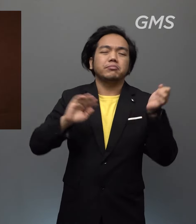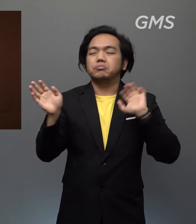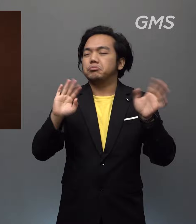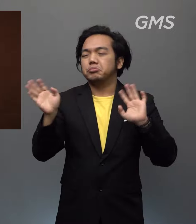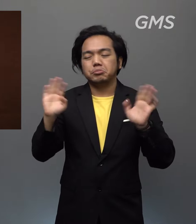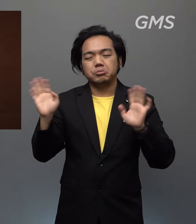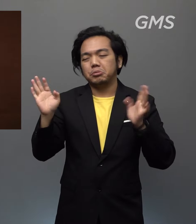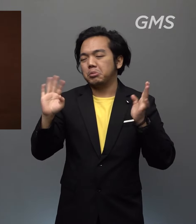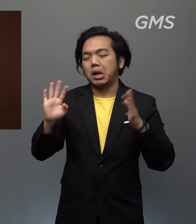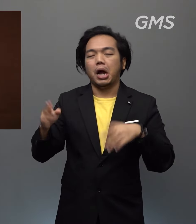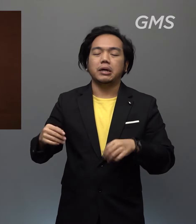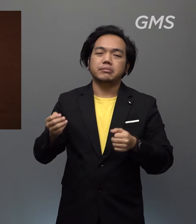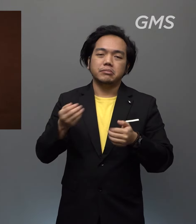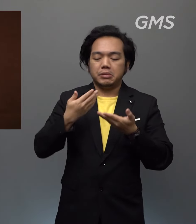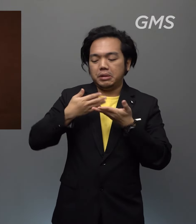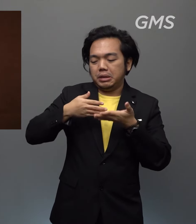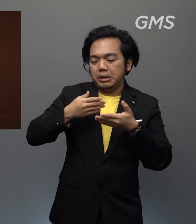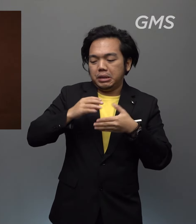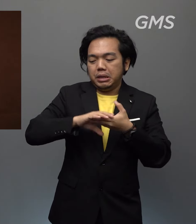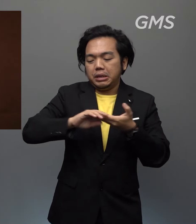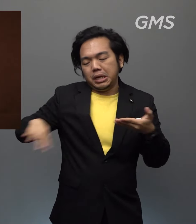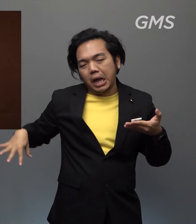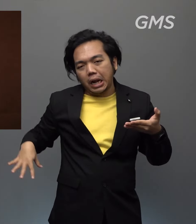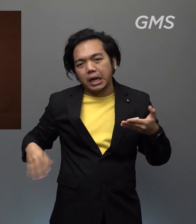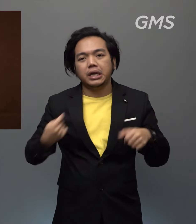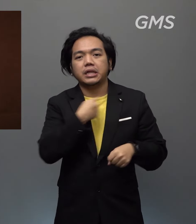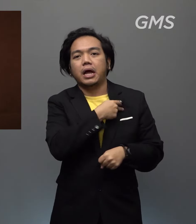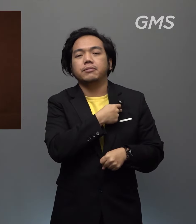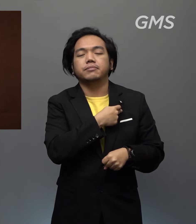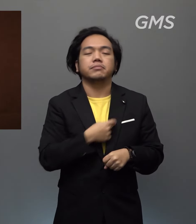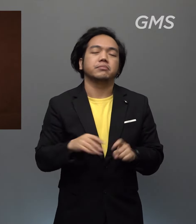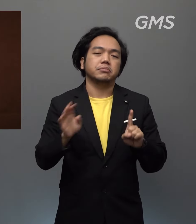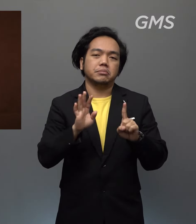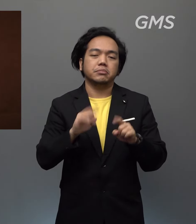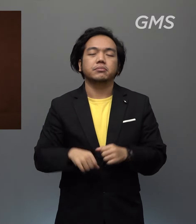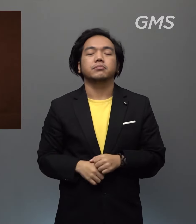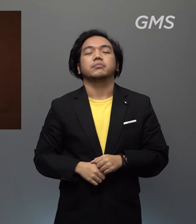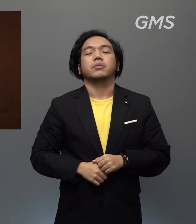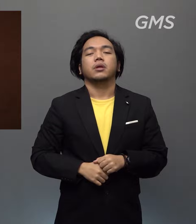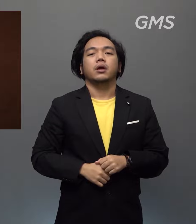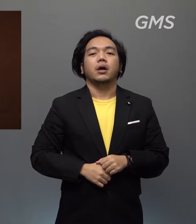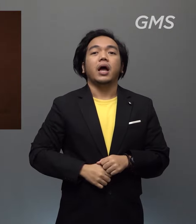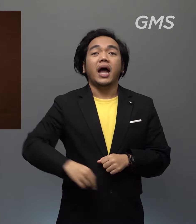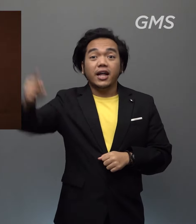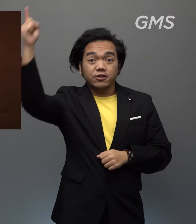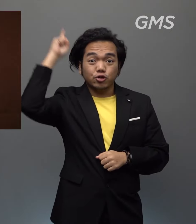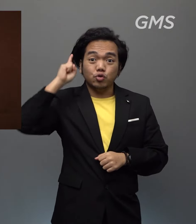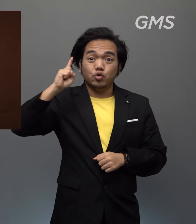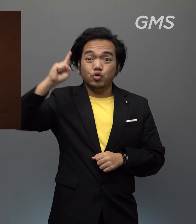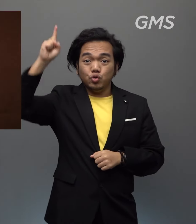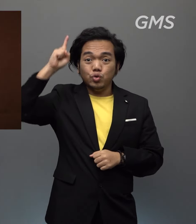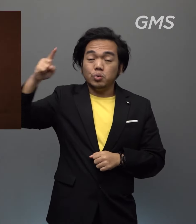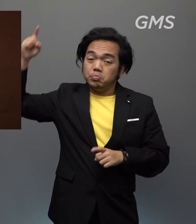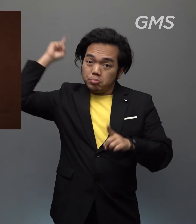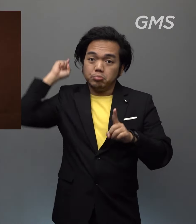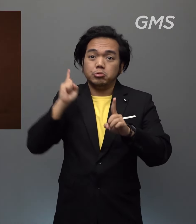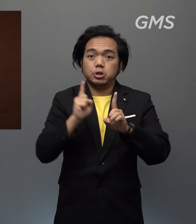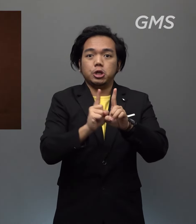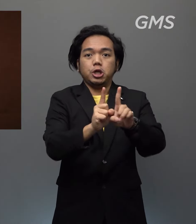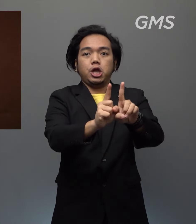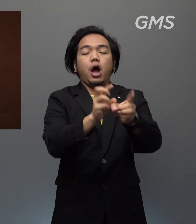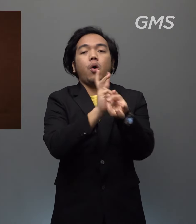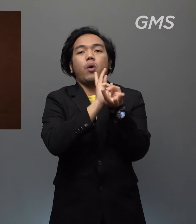kita. Allah setia sekalipun di dalam keterpurukan kita.